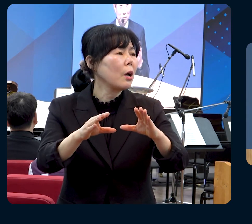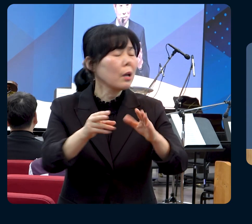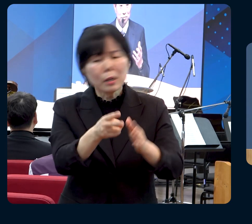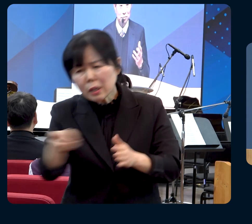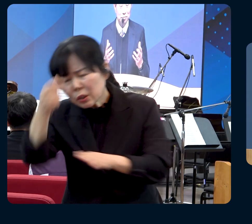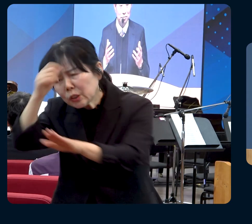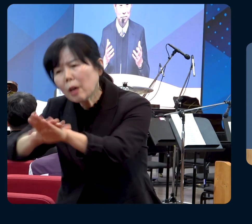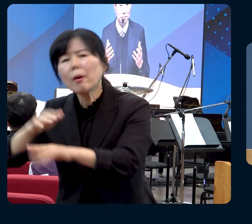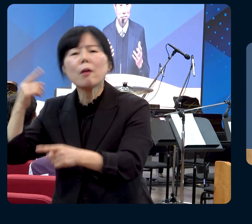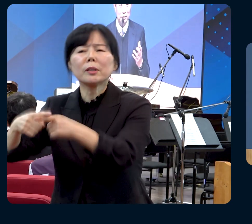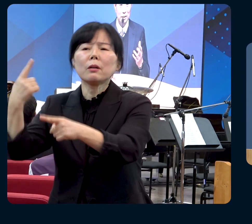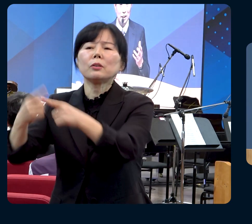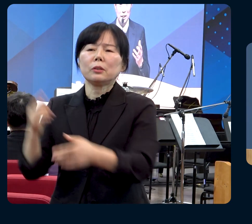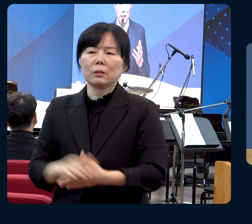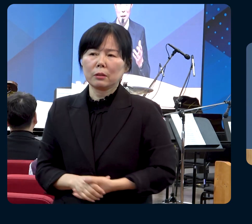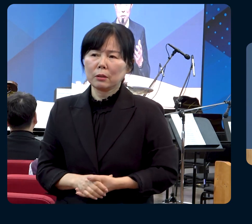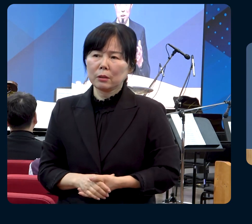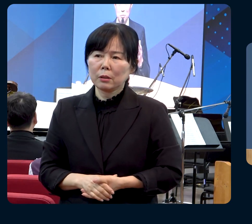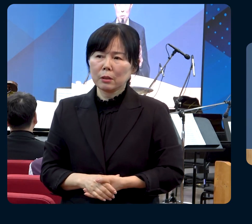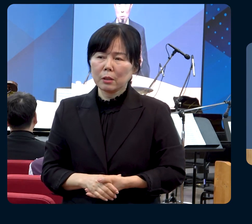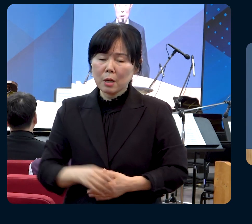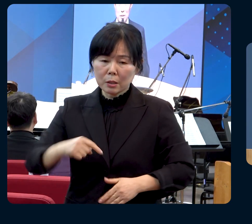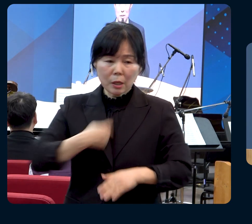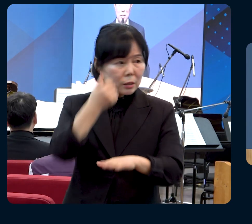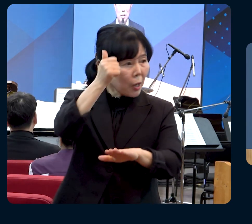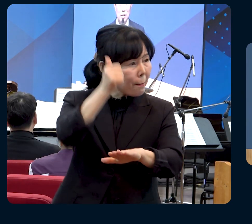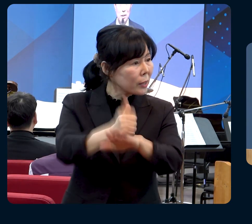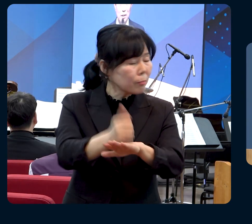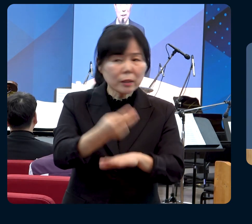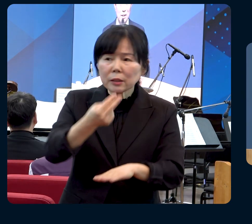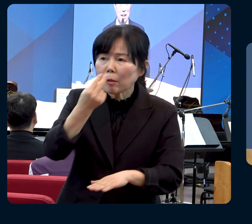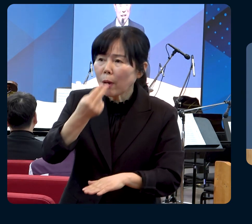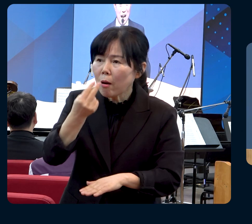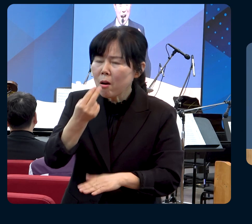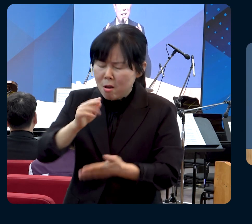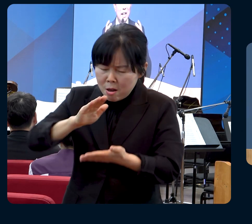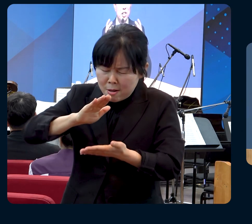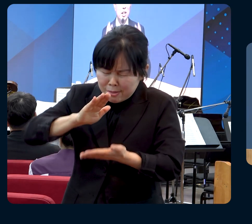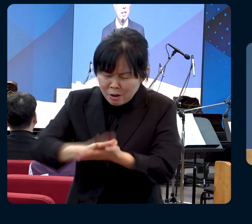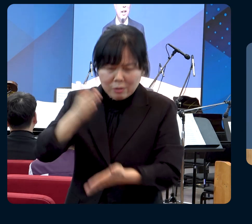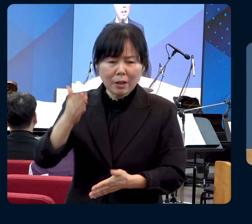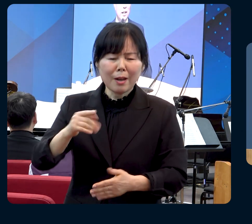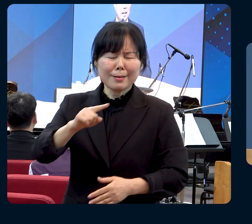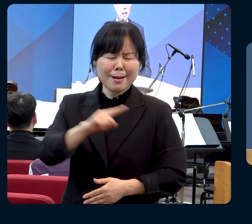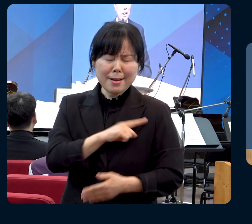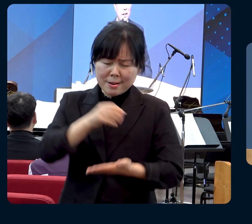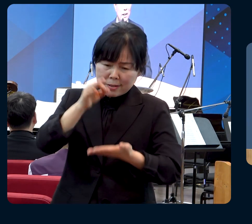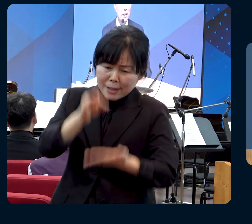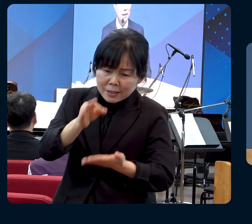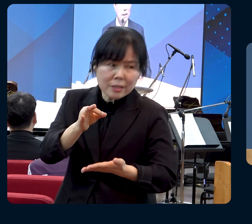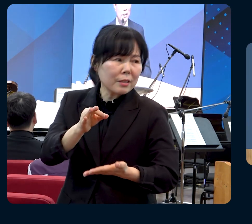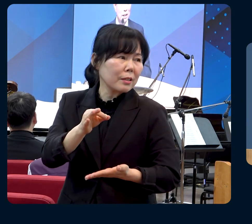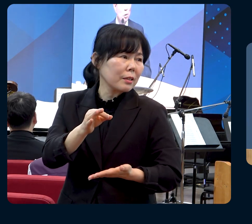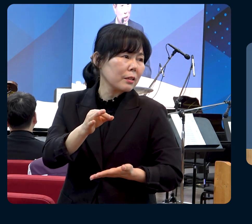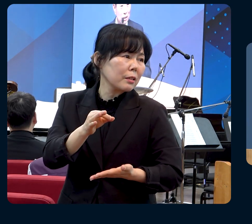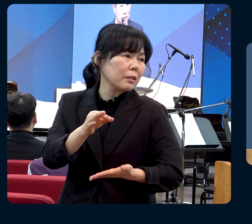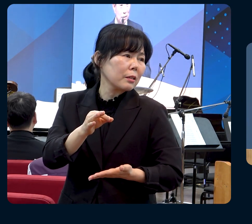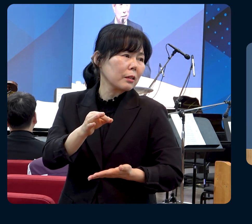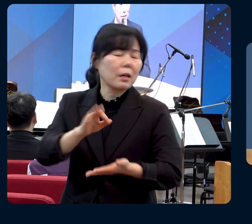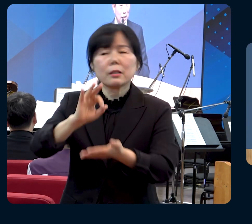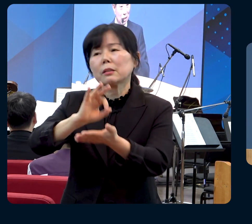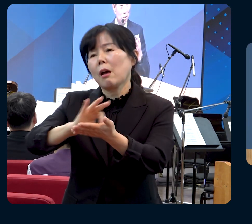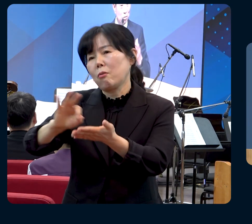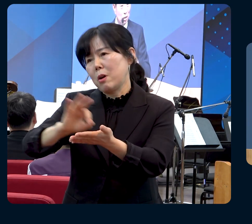아니겠어요? 자기에게 남겨진 모든 것들 가장 가치 있게 사용하는